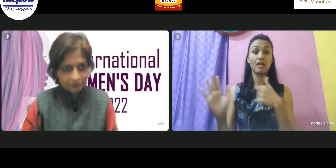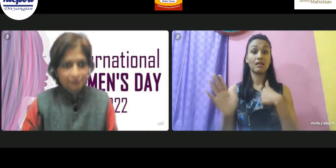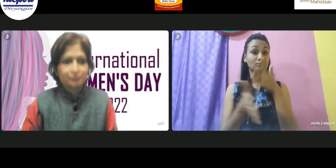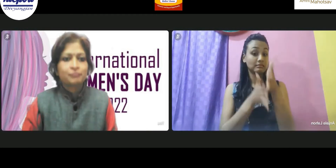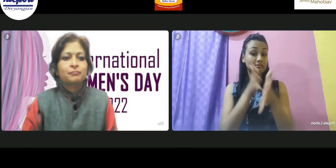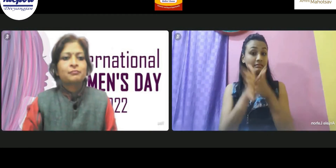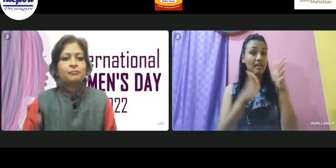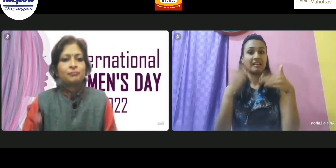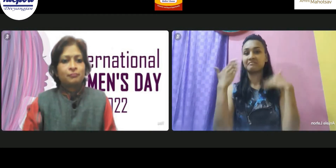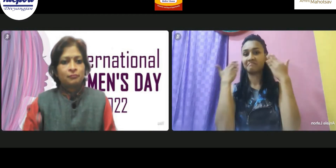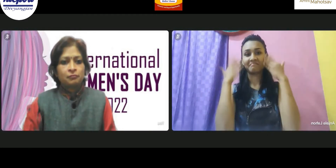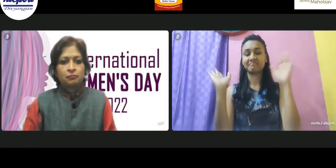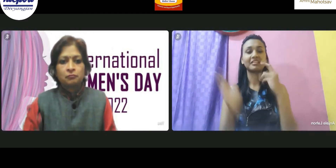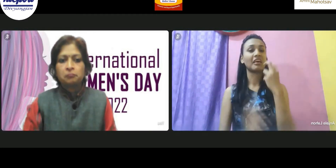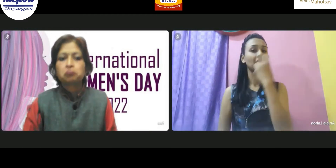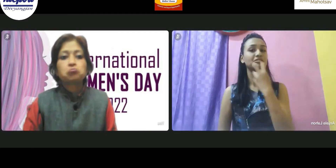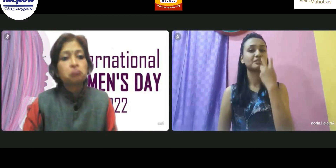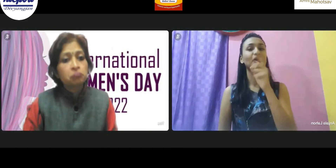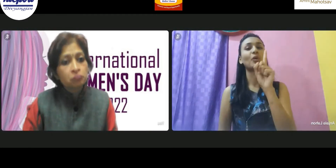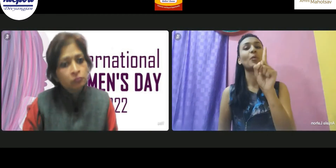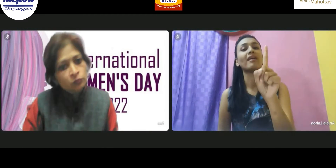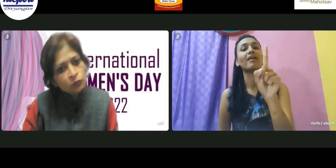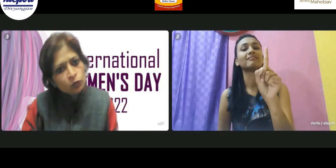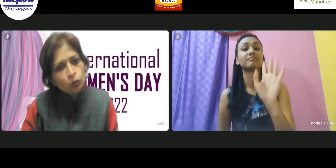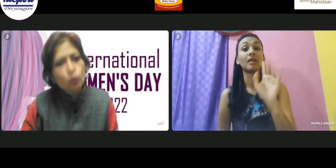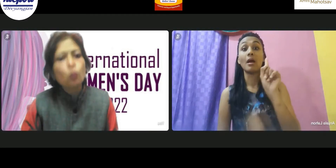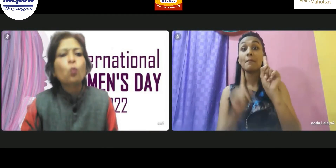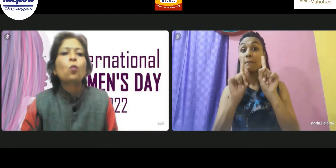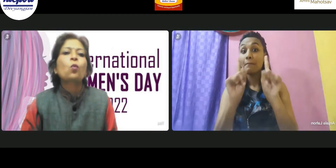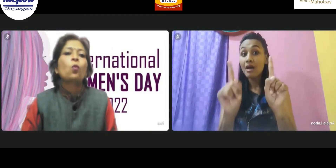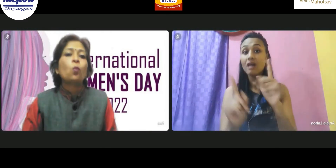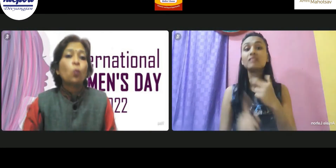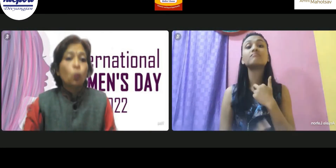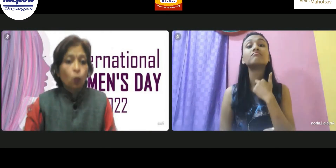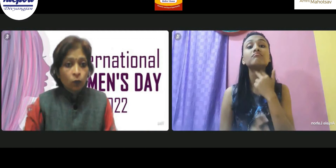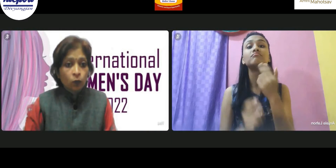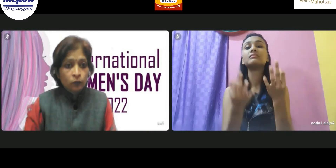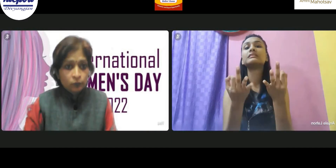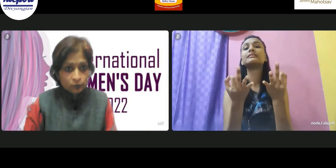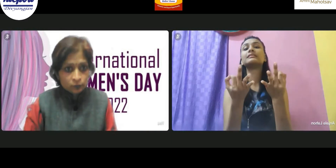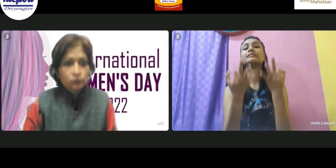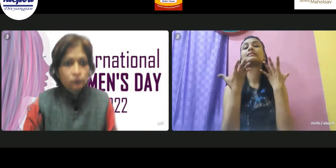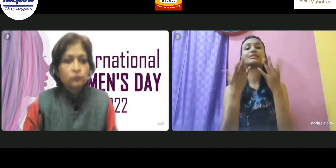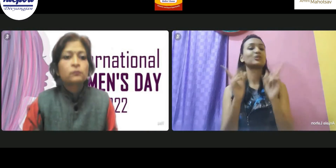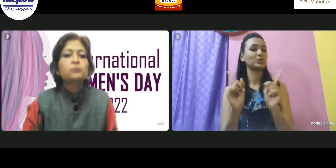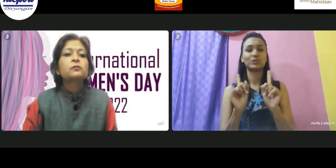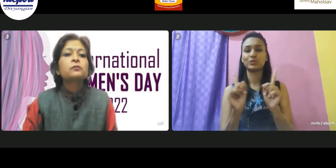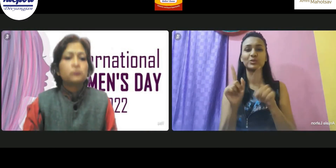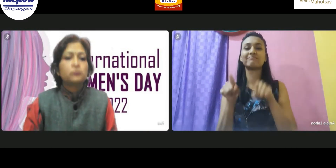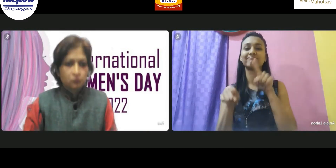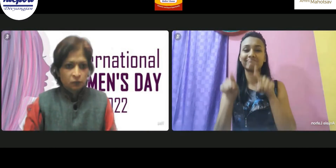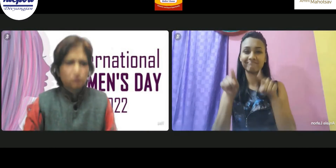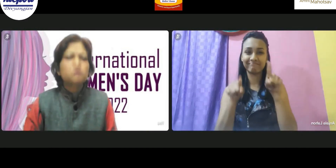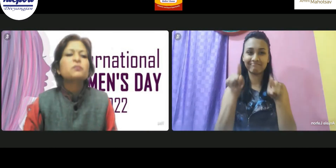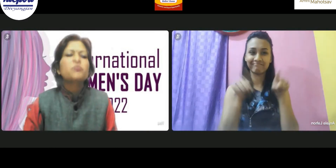छोड़ा। तब तक मुझे सांकेतिक भाषा का कोई ज्ञान नहीं था। वहां पर स्पीच पर ही जोर दिया